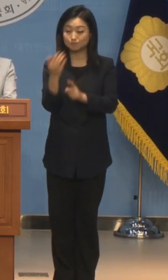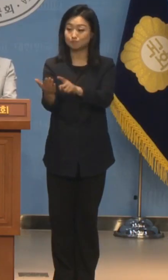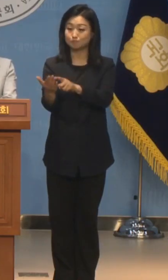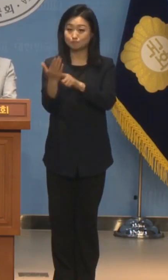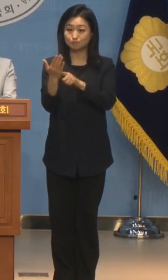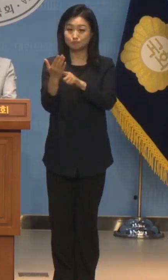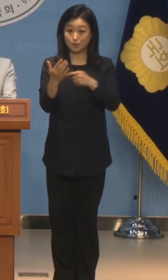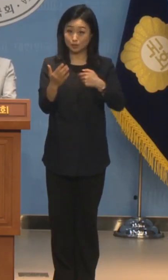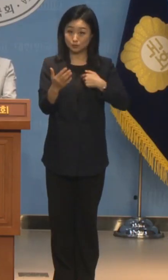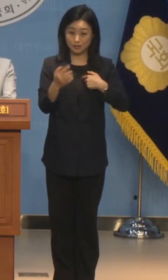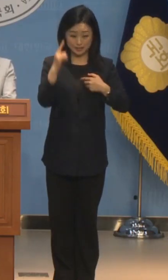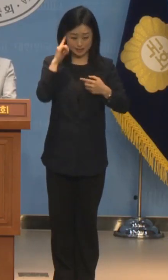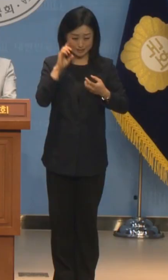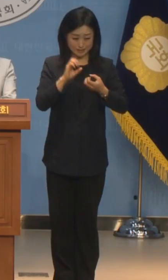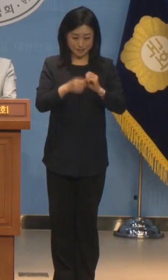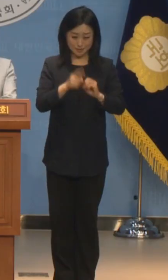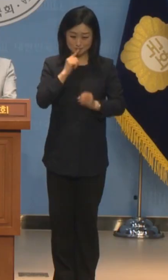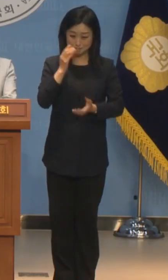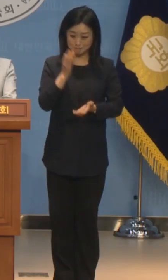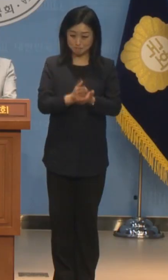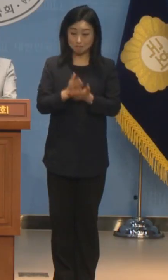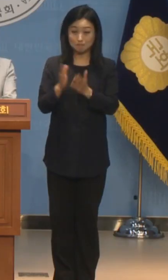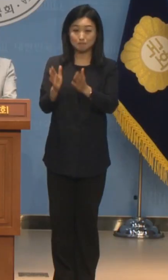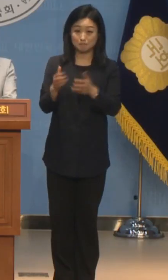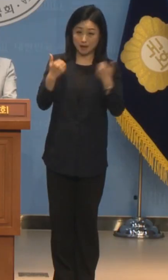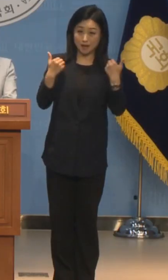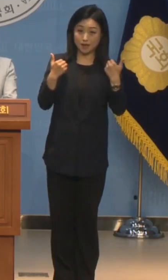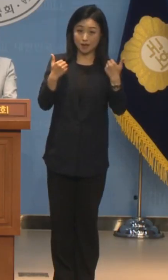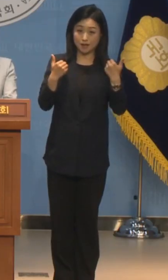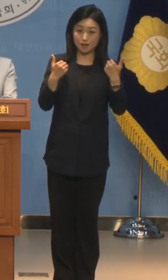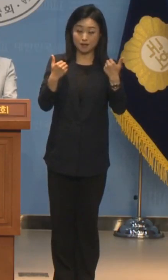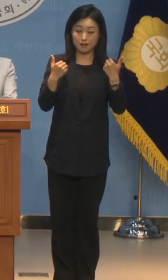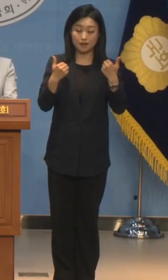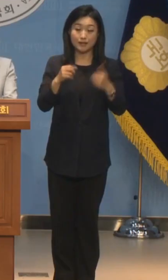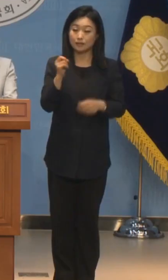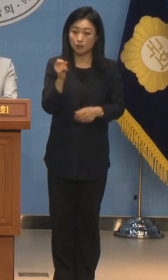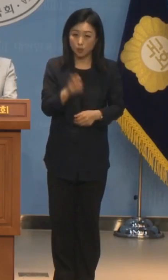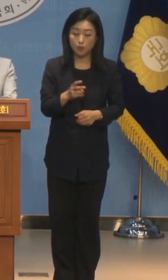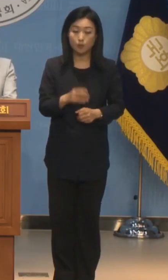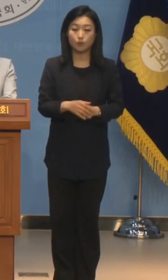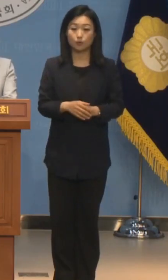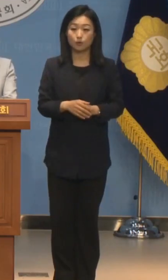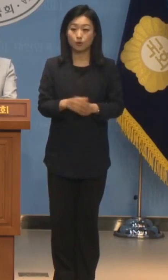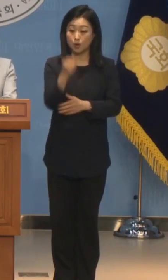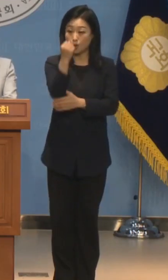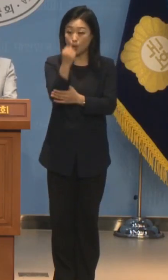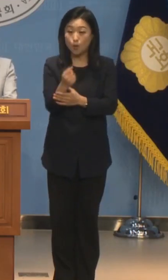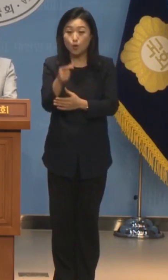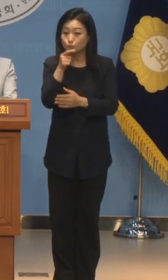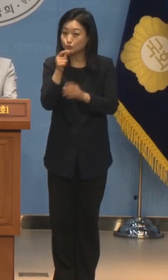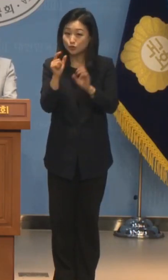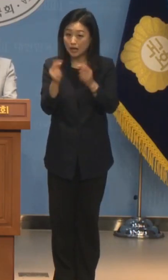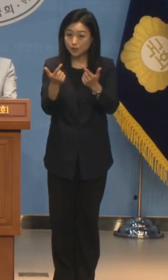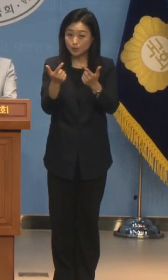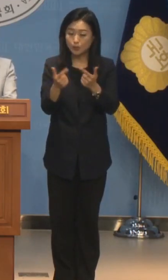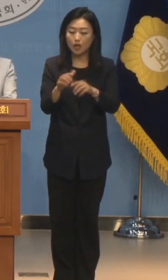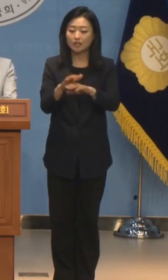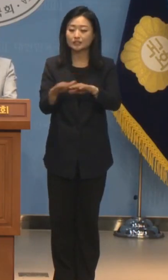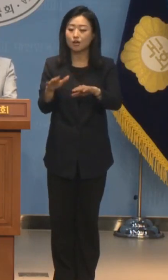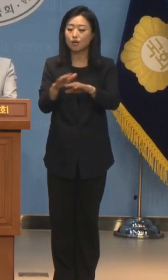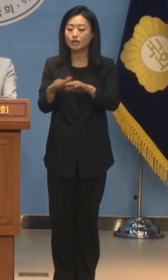정치를 종식해야 한다고 주장했습니다 게다가 오염수가 아니라 처리